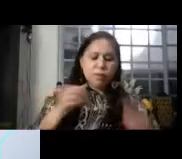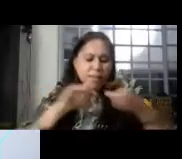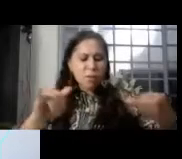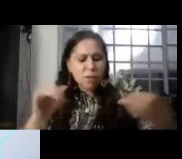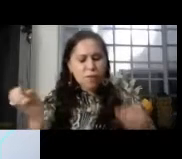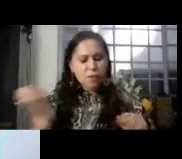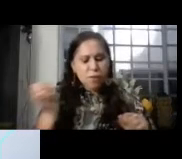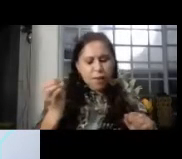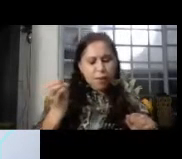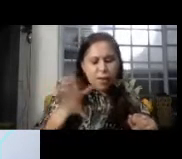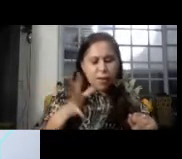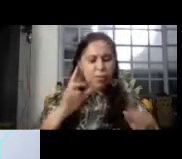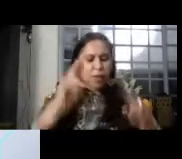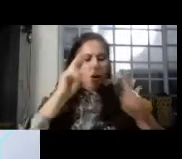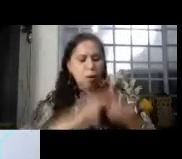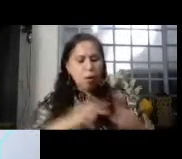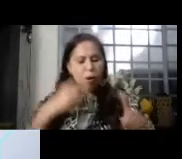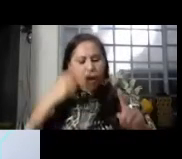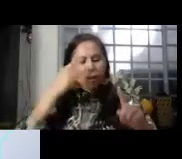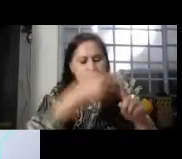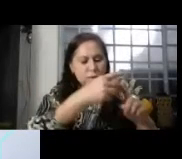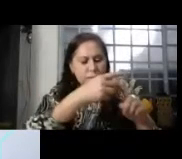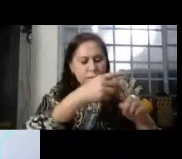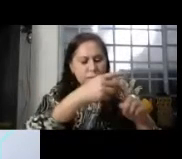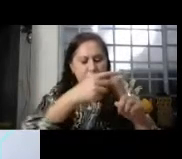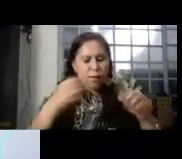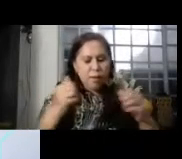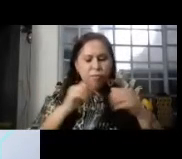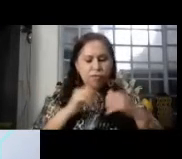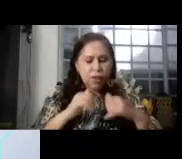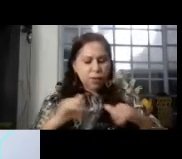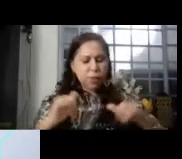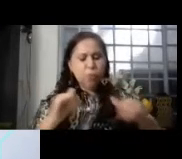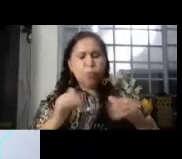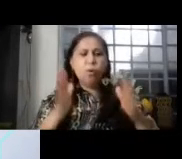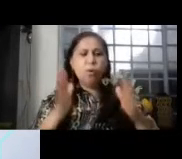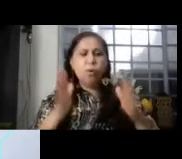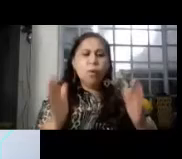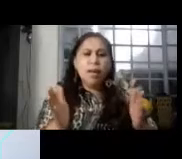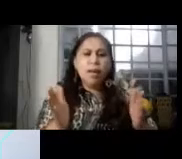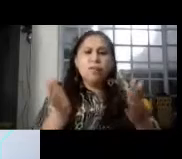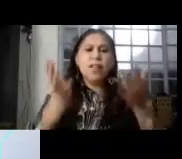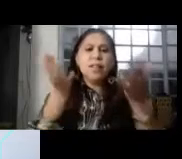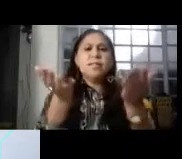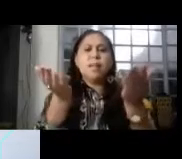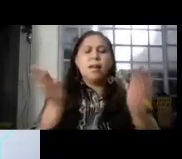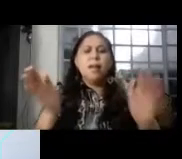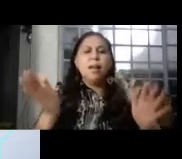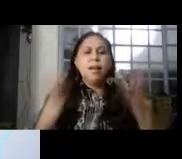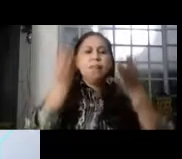trazer uma nova informação, ou adicionar, né, um fato novo, ou